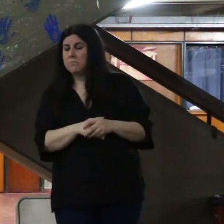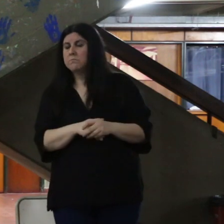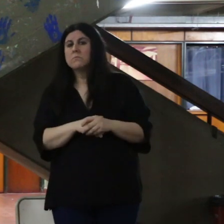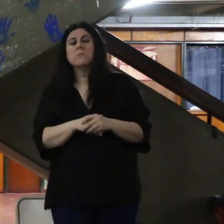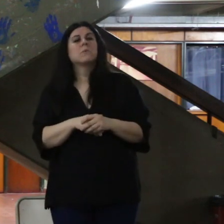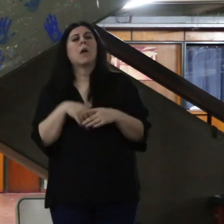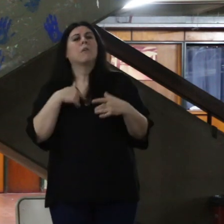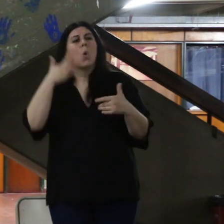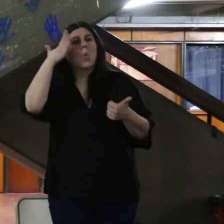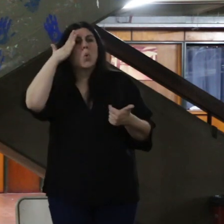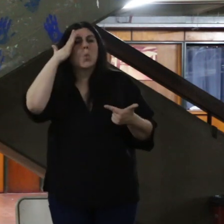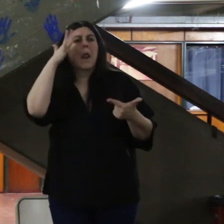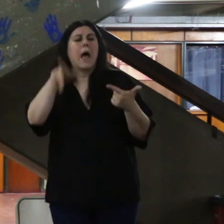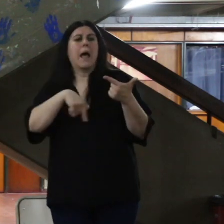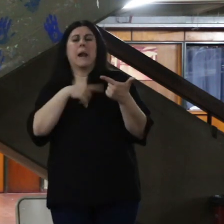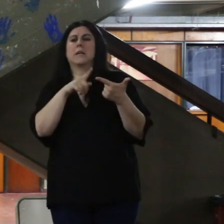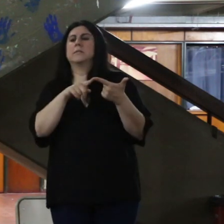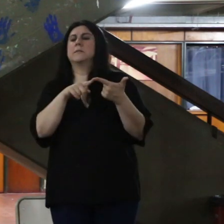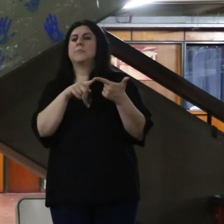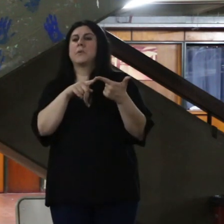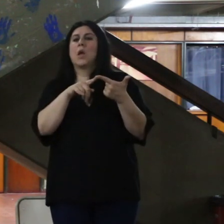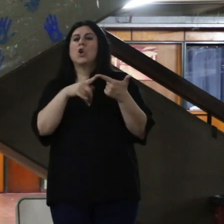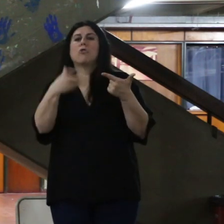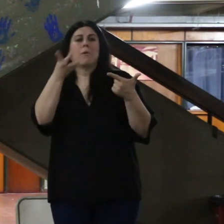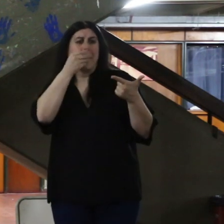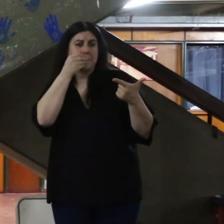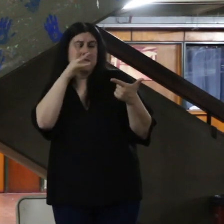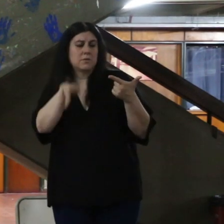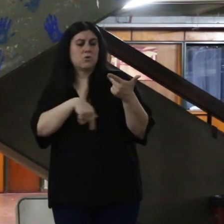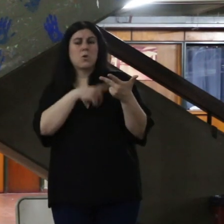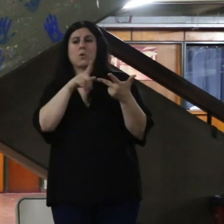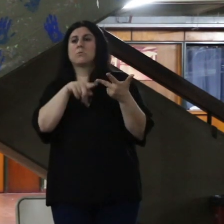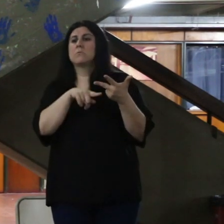Desigualdades culturales, desigualdades que tienen que ver con la alimentación.